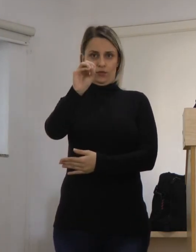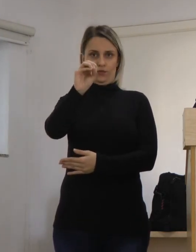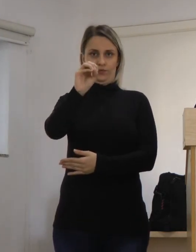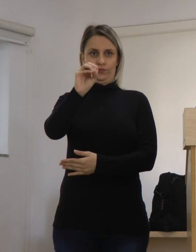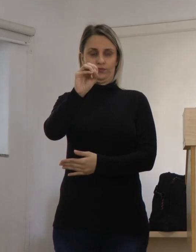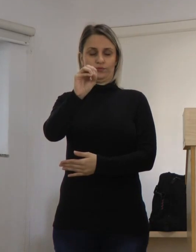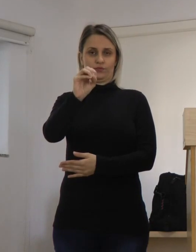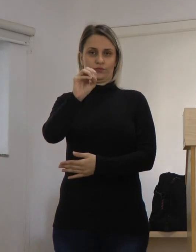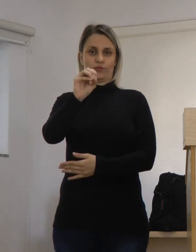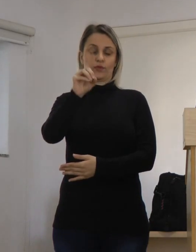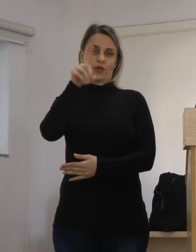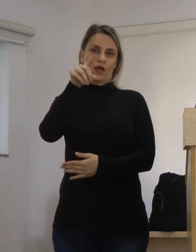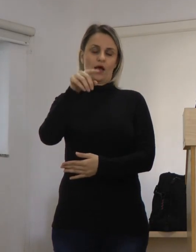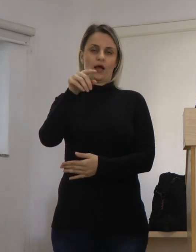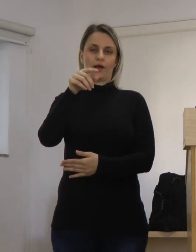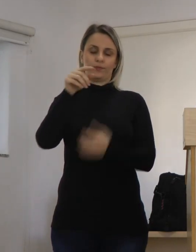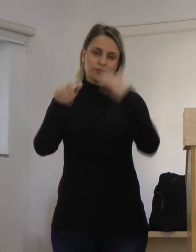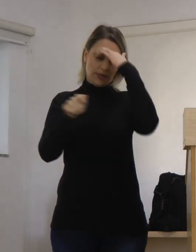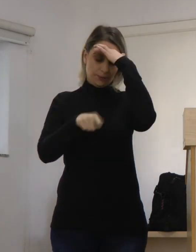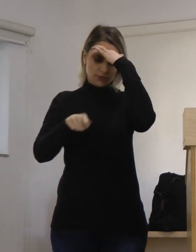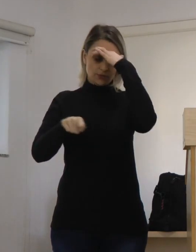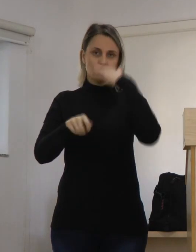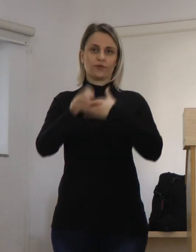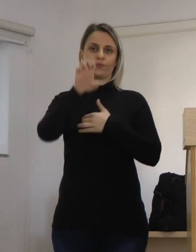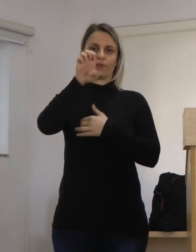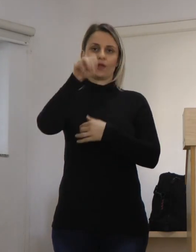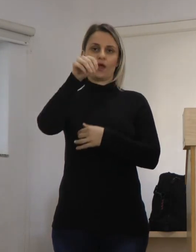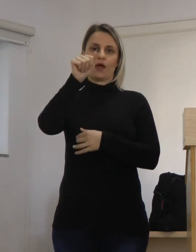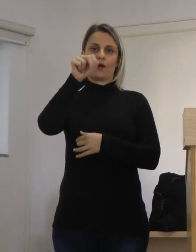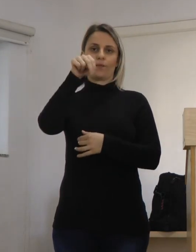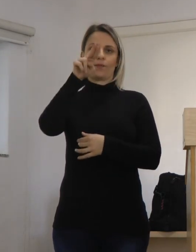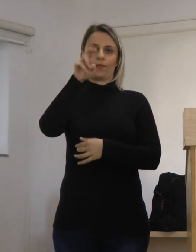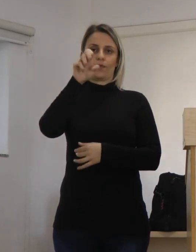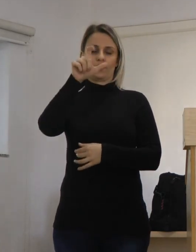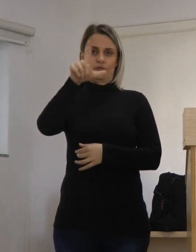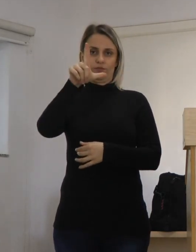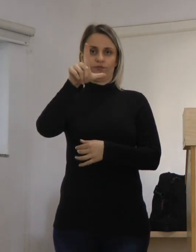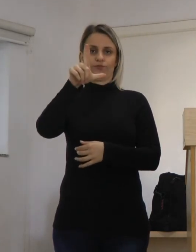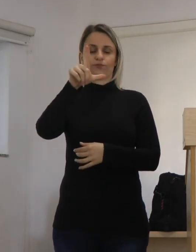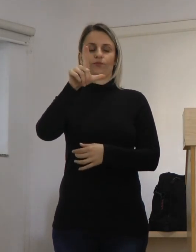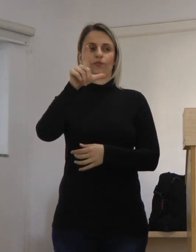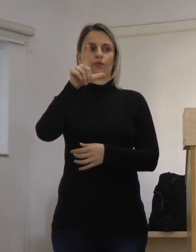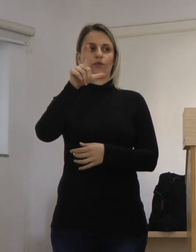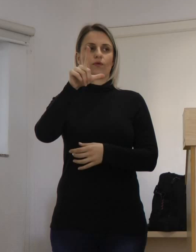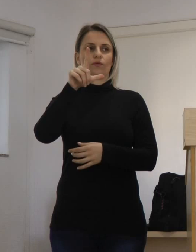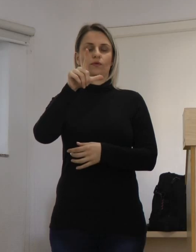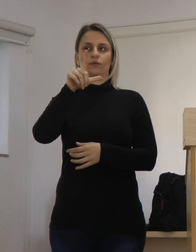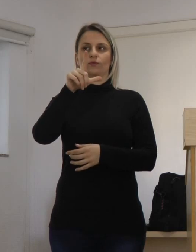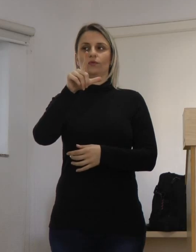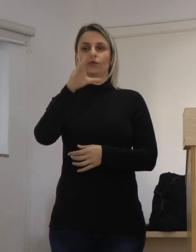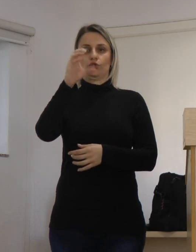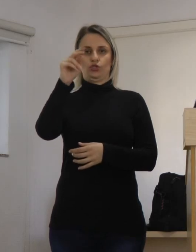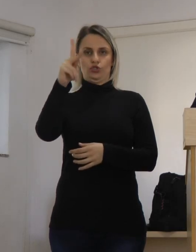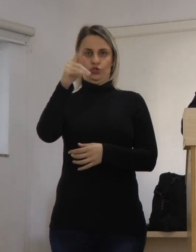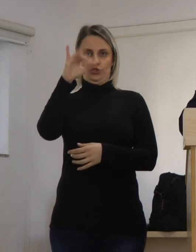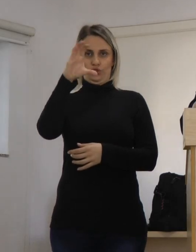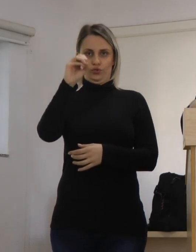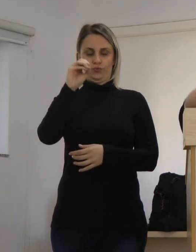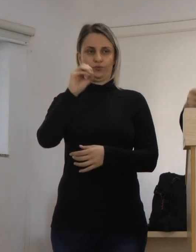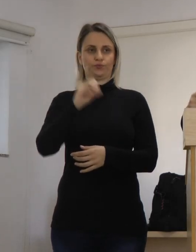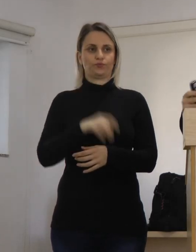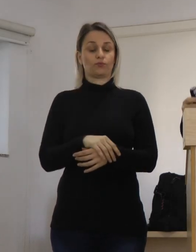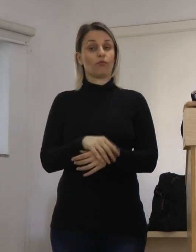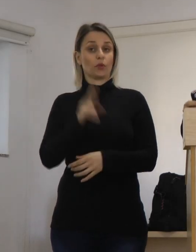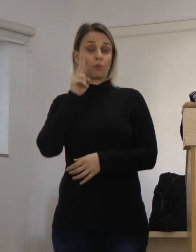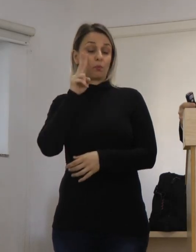de Emmanuel, por psicografia de Francisco Cândido Xavier, da editora da Federação Espírita Brasileira. Vamos ver o que Emmanuel nos